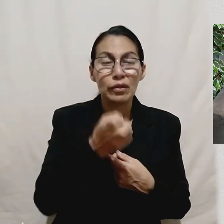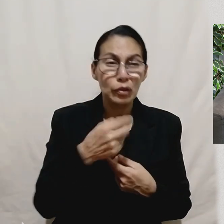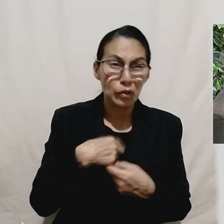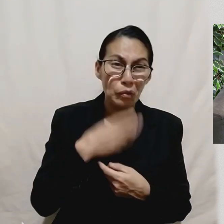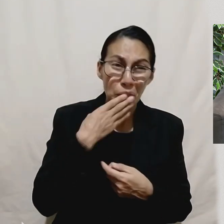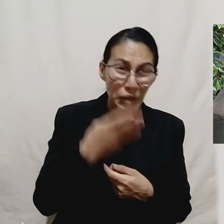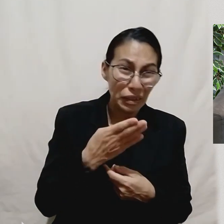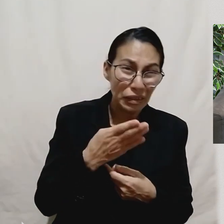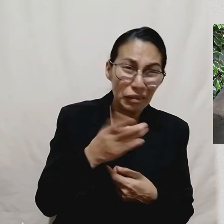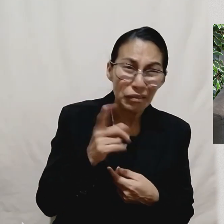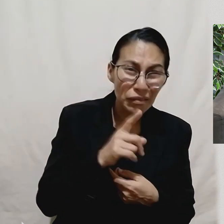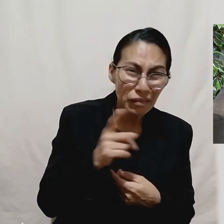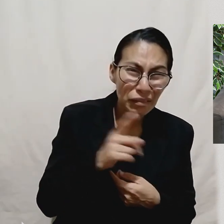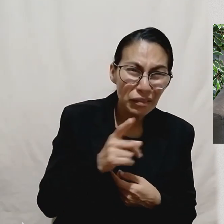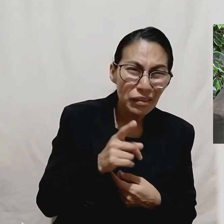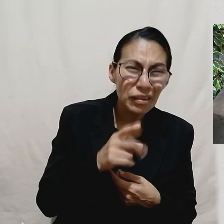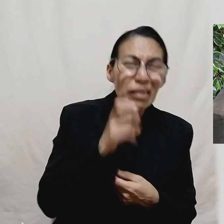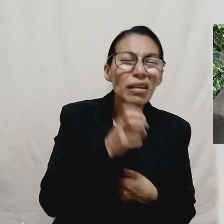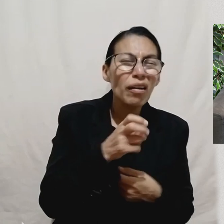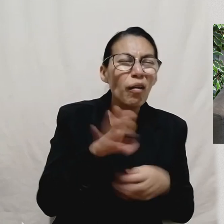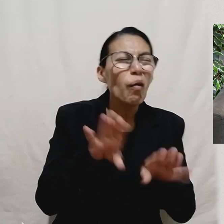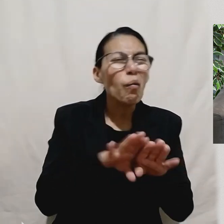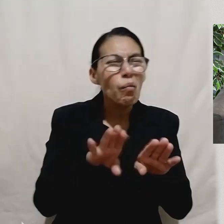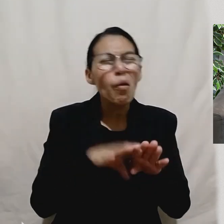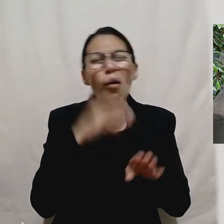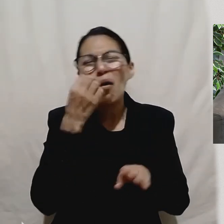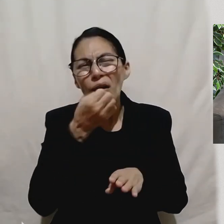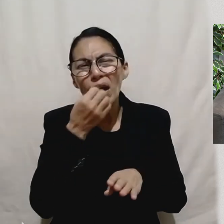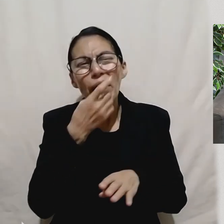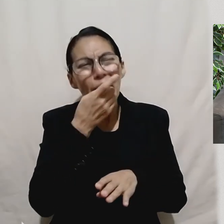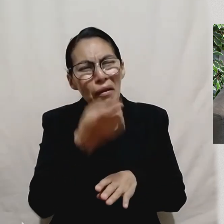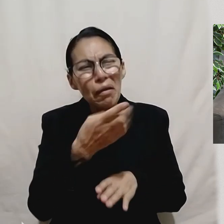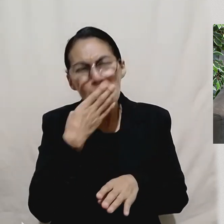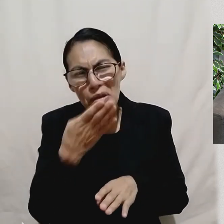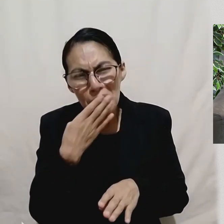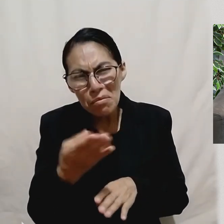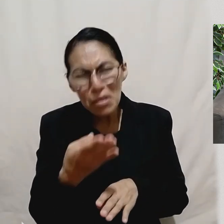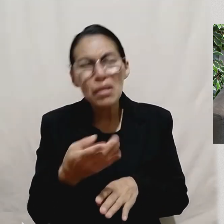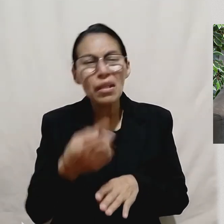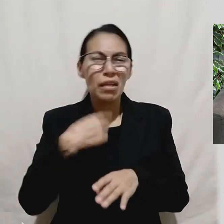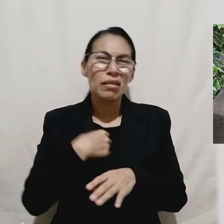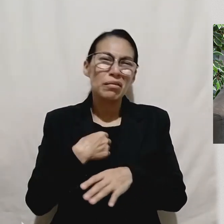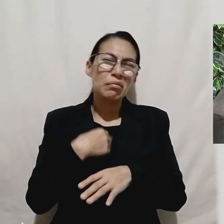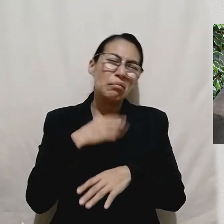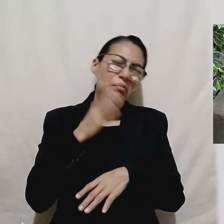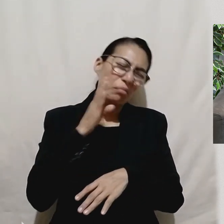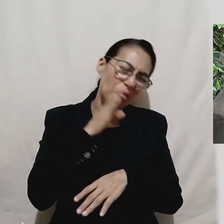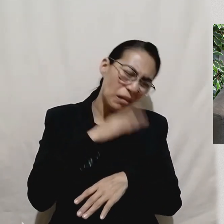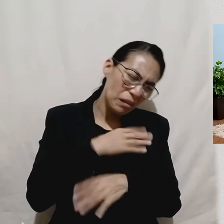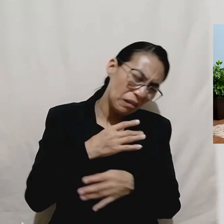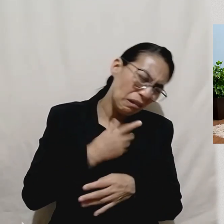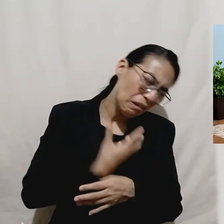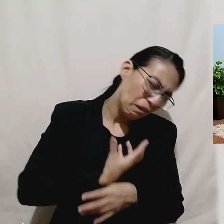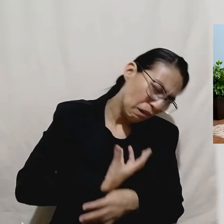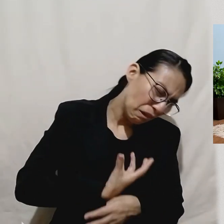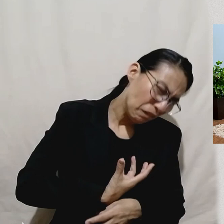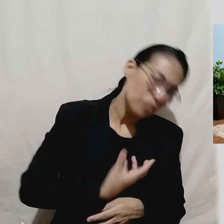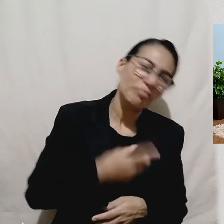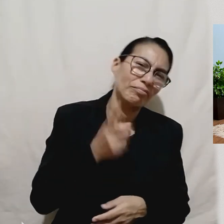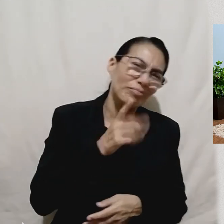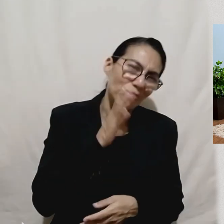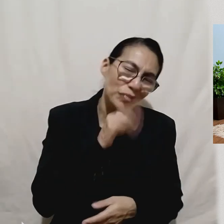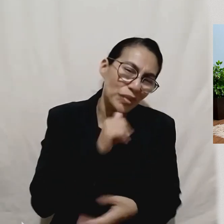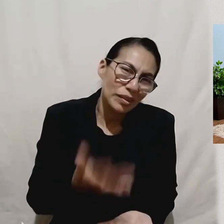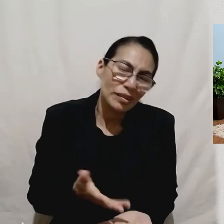cuando no estás bien Es bien difícil orar con la persona y decirle que todo va a estar bien Cuando tú no estás Este bien no entonces